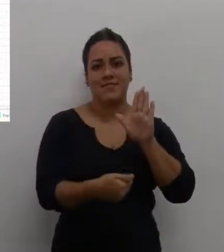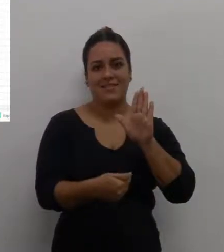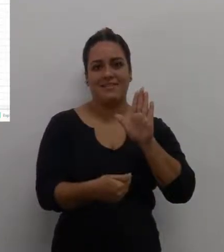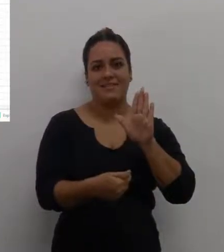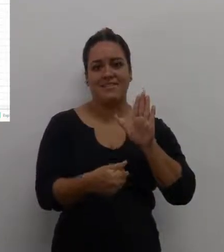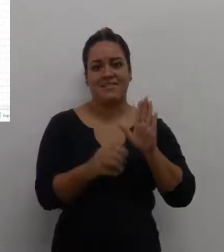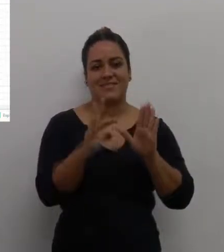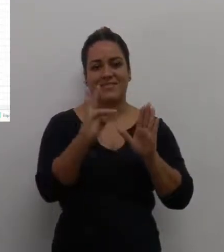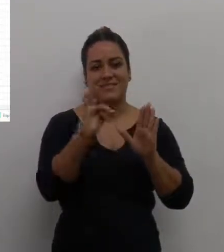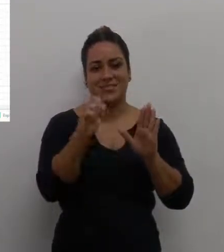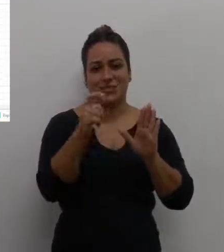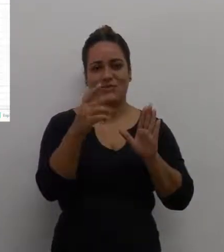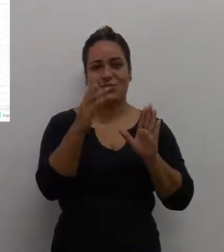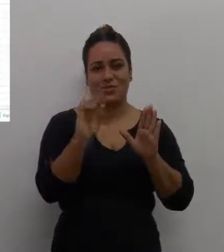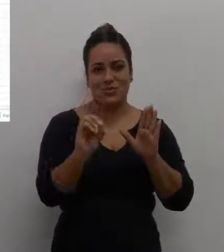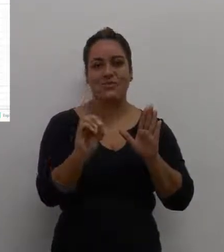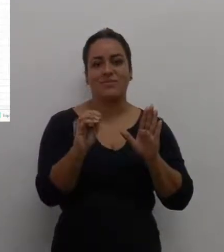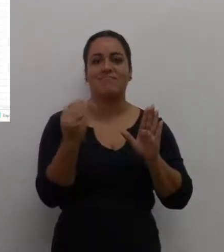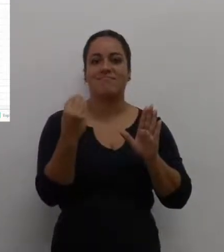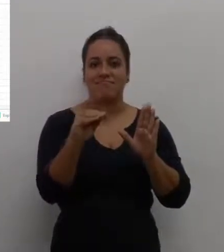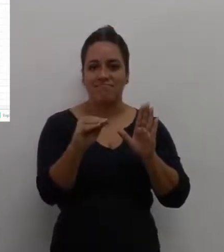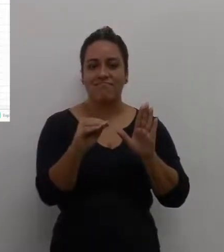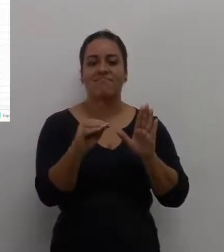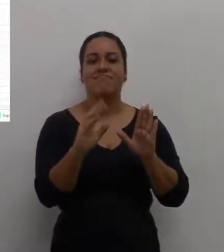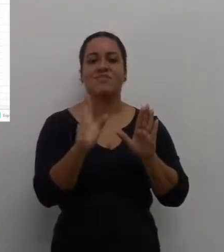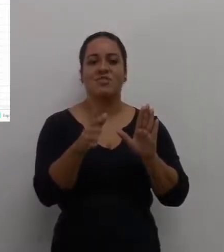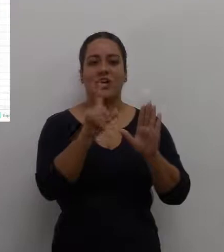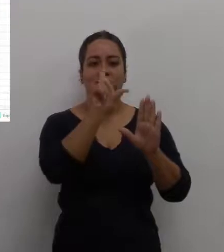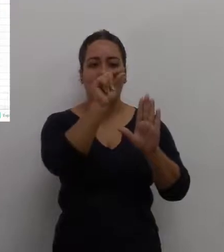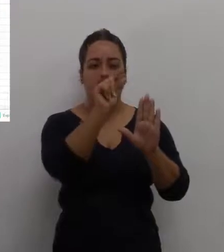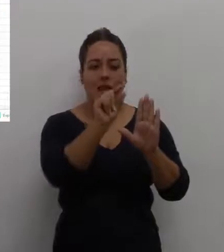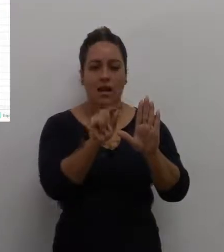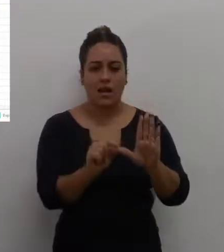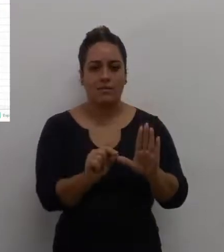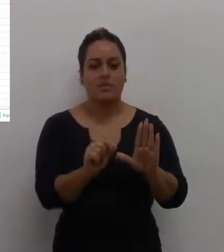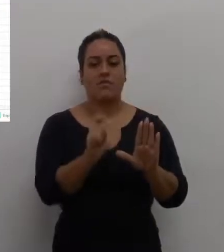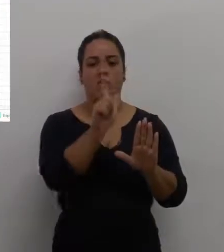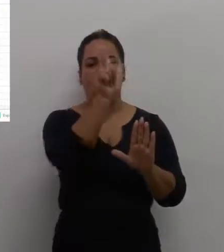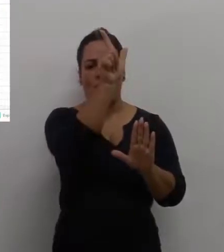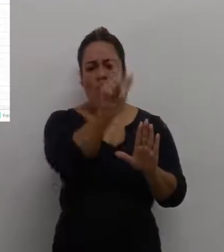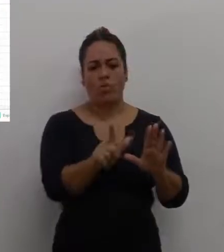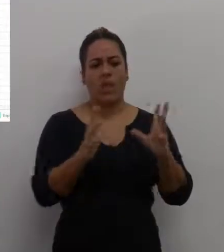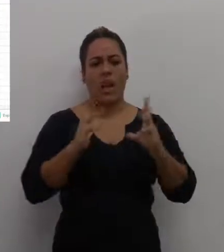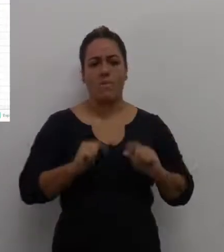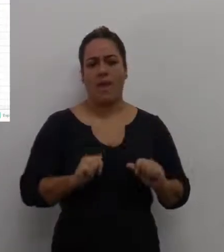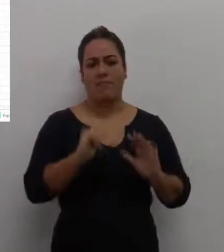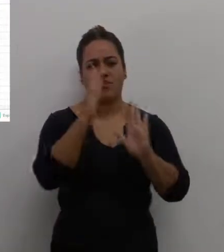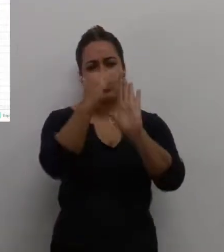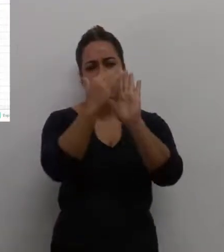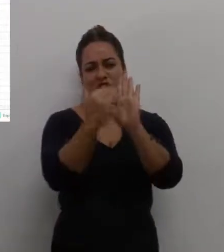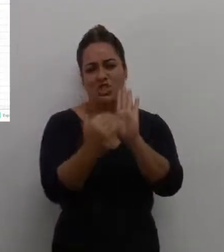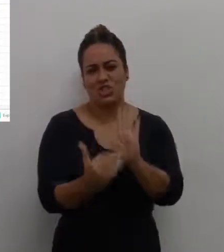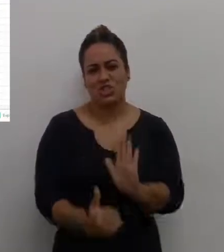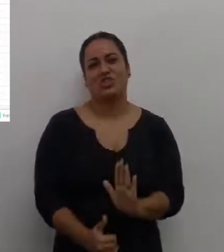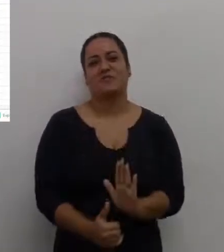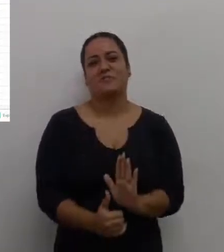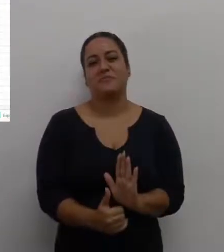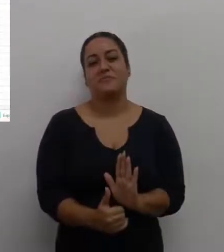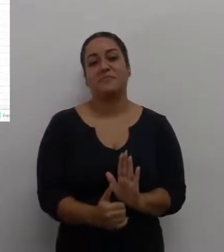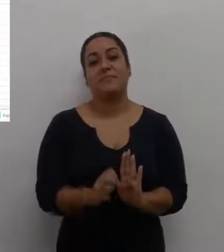filtro, ok? Estão selecionados. Eu vou limpar todos, tá? Tirei todos. Isso aqui